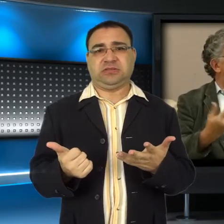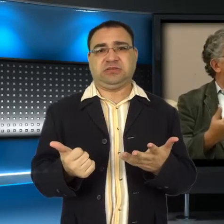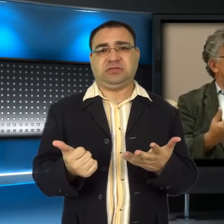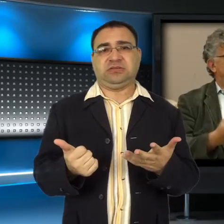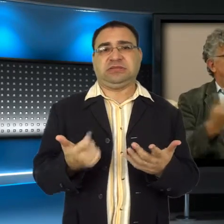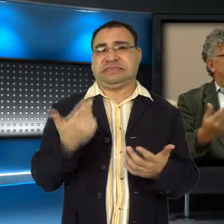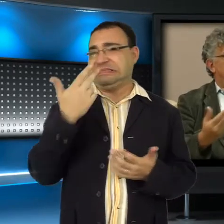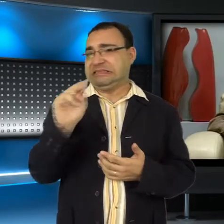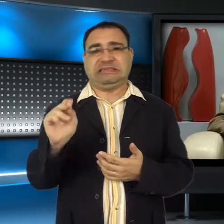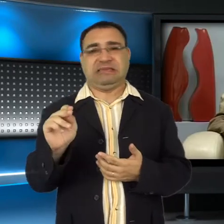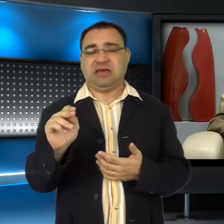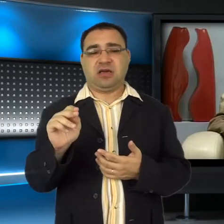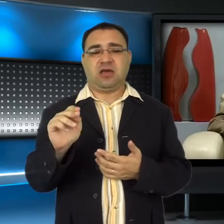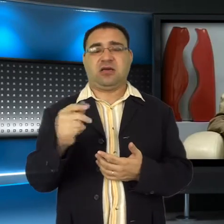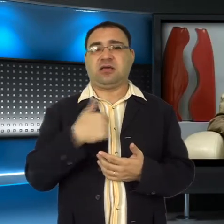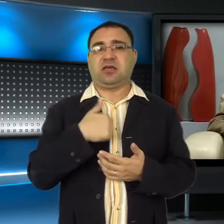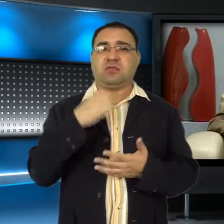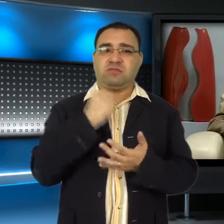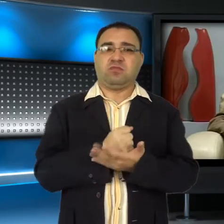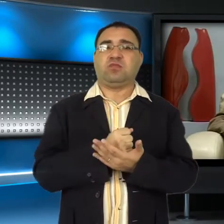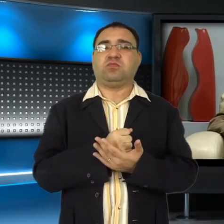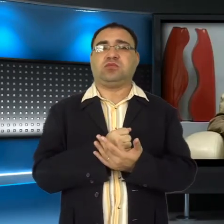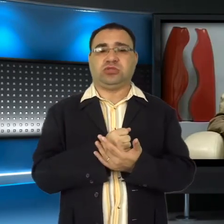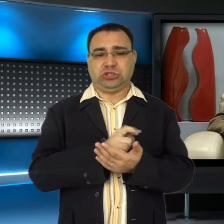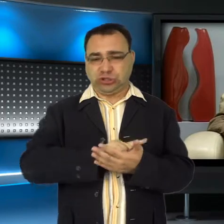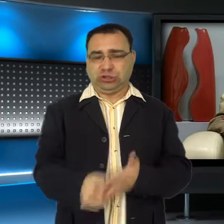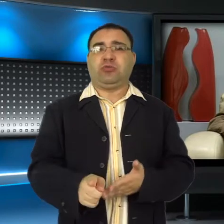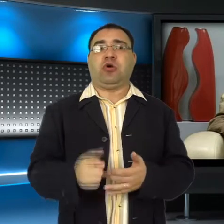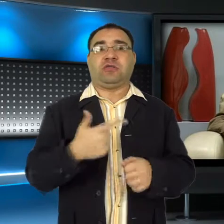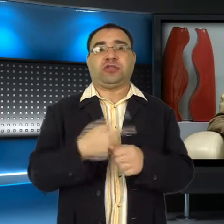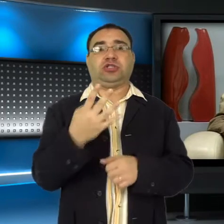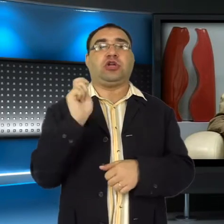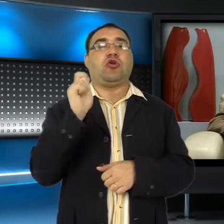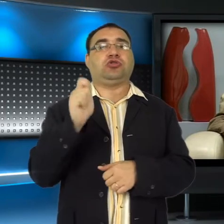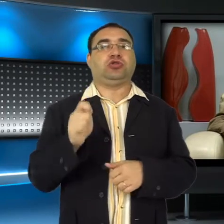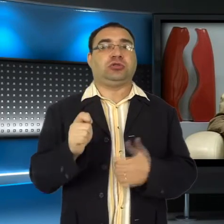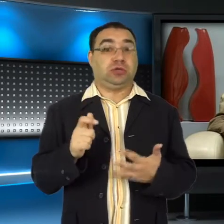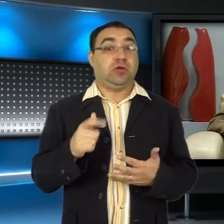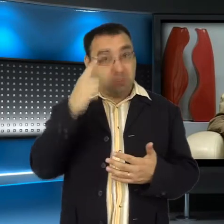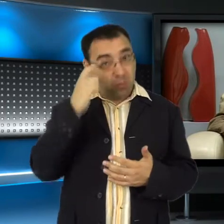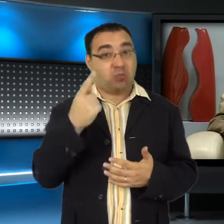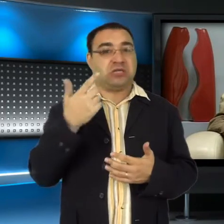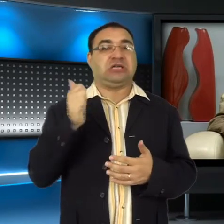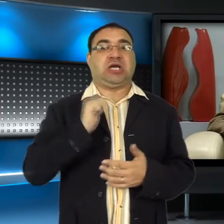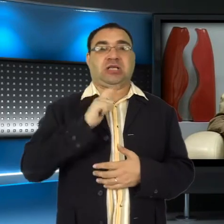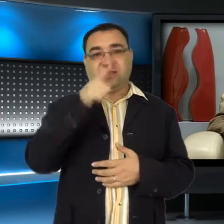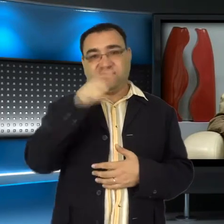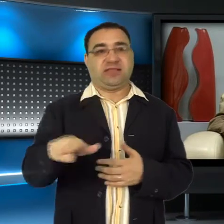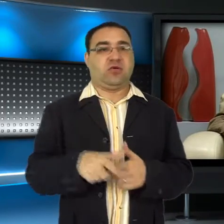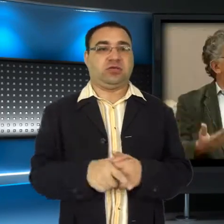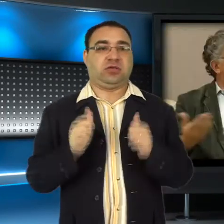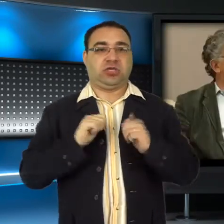się spodziewam, tak jak w banku, że to będzie za 24 godziny. Bardzo dobrze. Innowacja polega na tym, że trzeba umieć